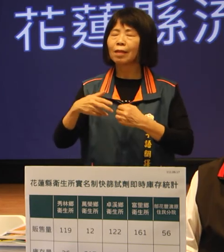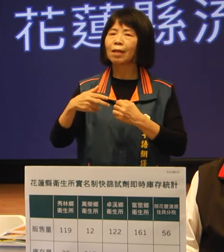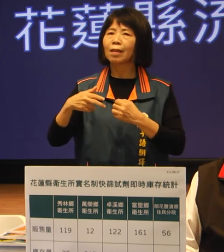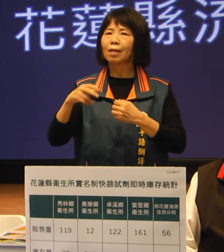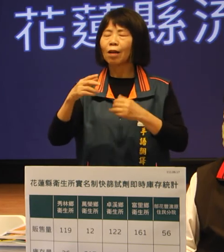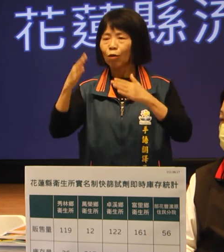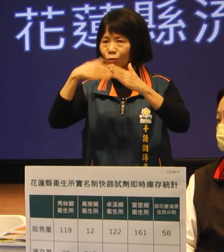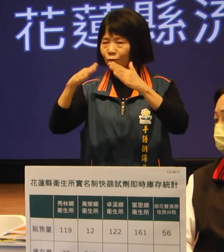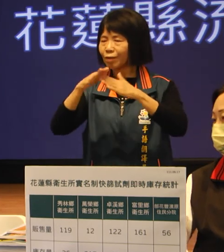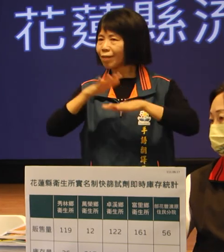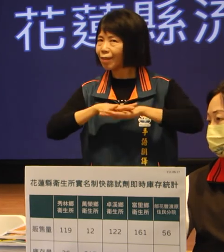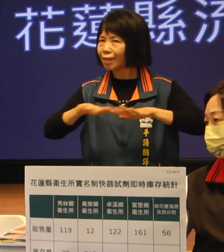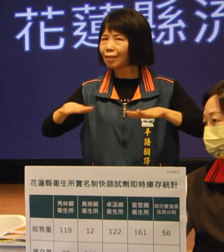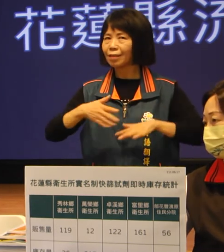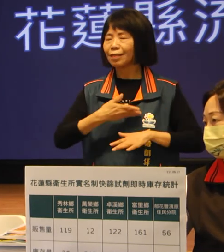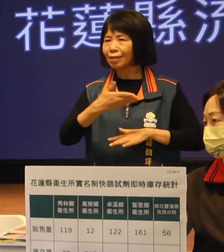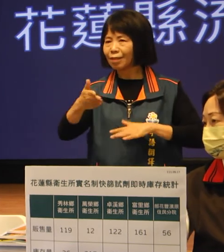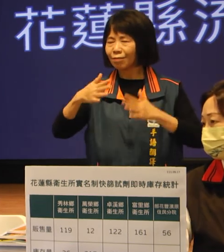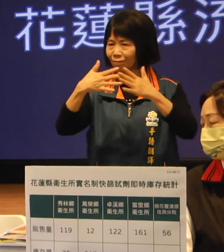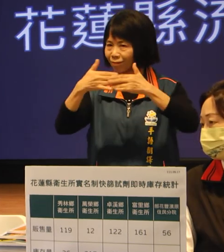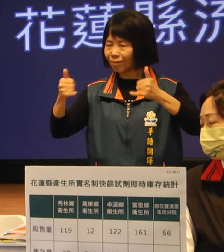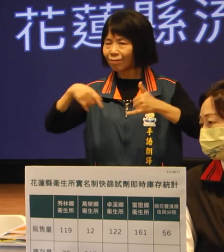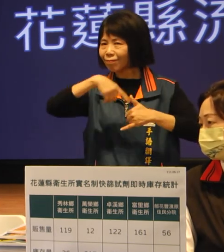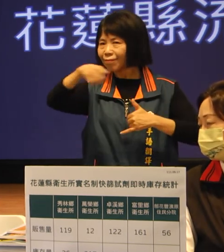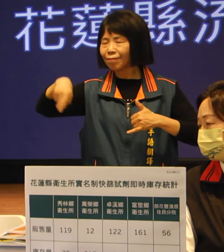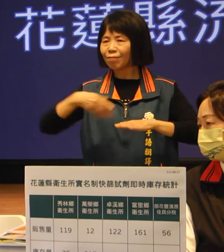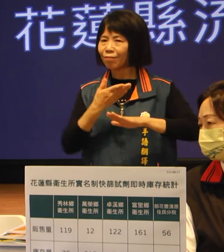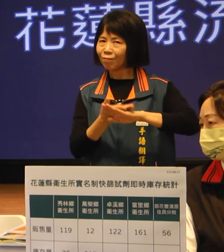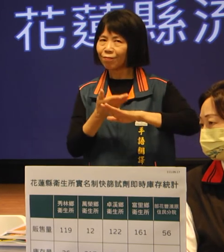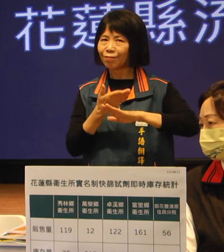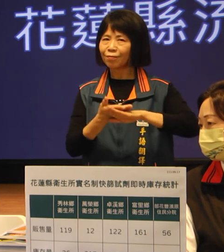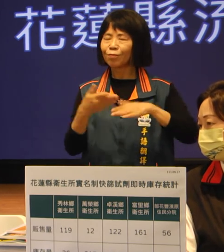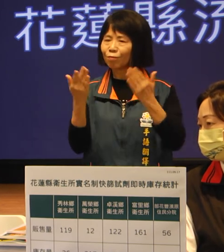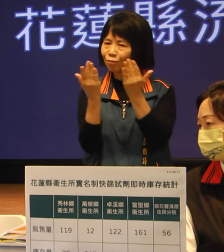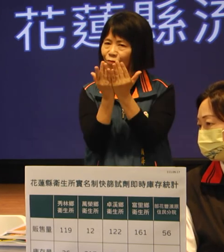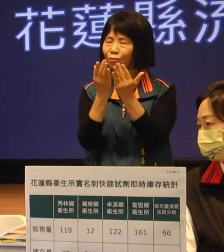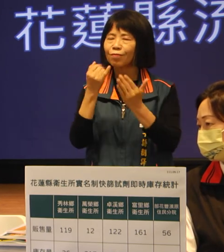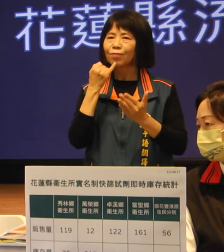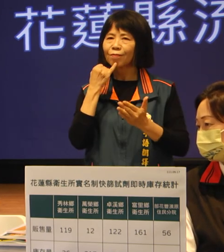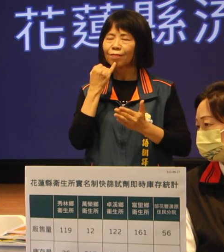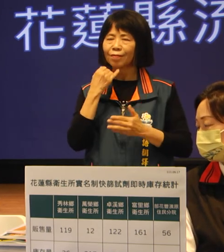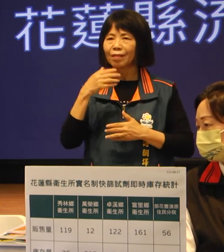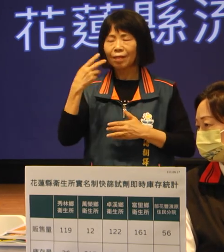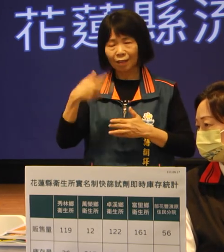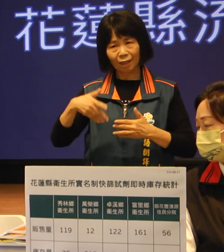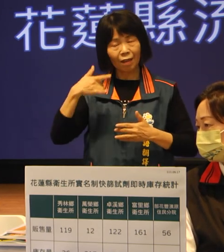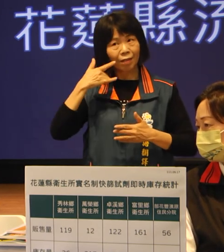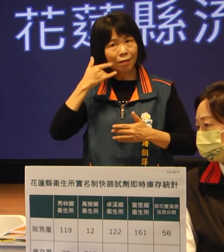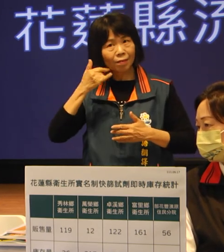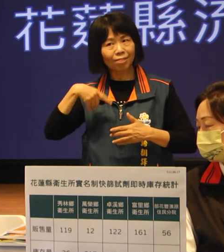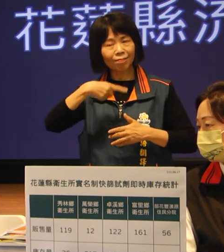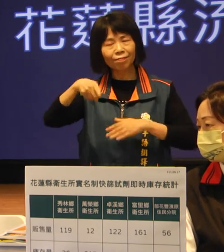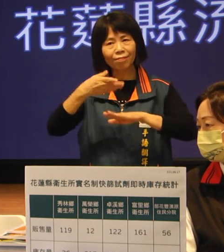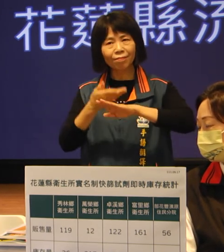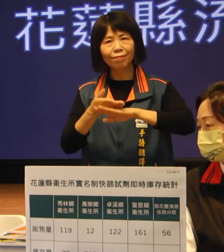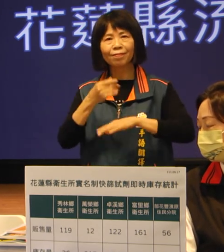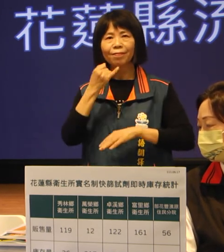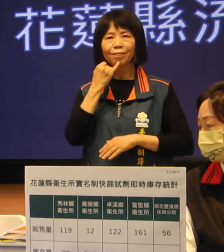个安全，让我们的学生能够安心的一个就学，也让我们的家长能够安心。